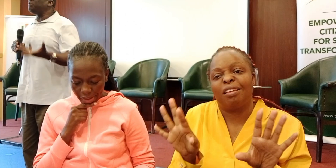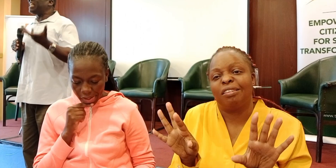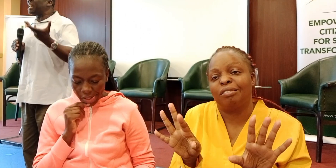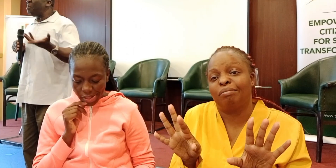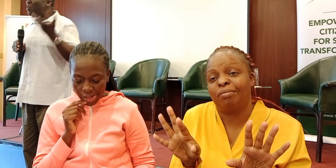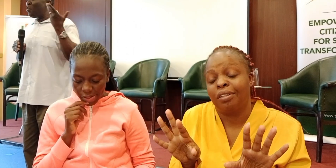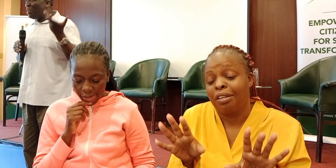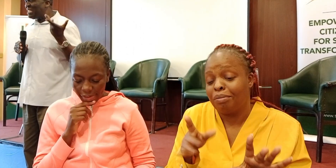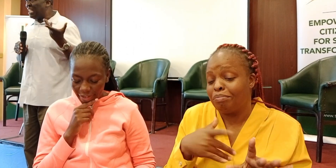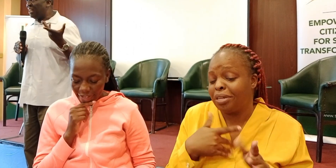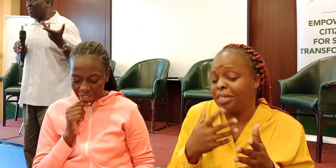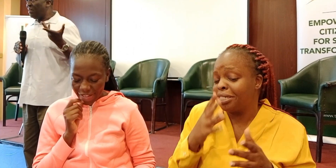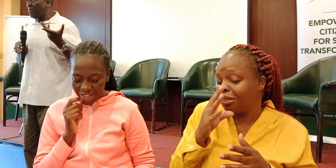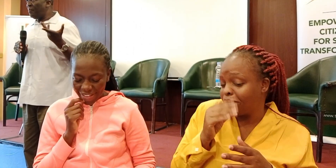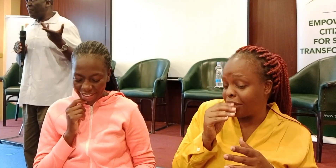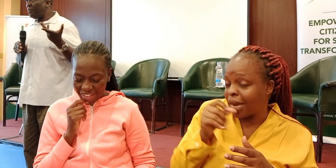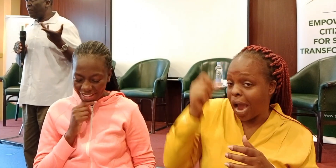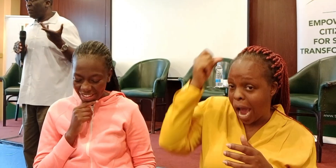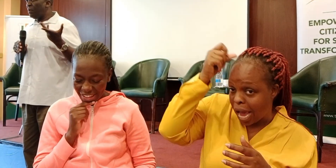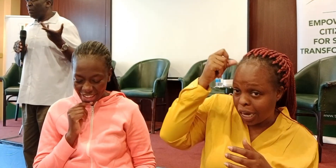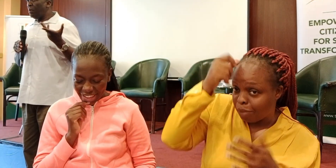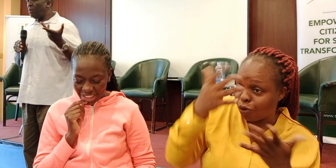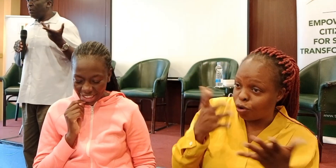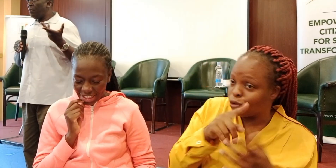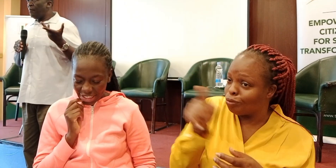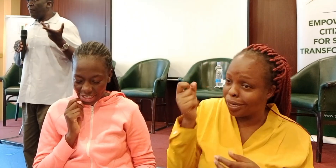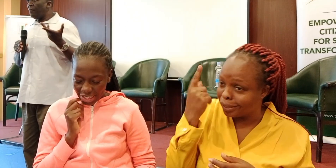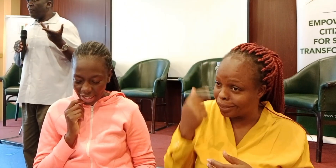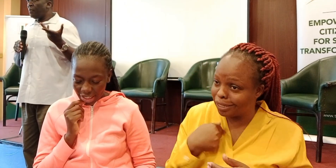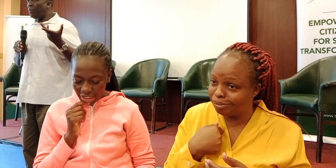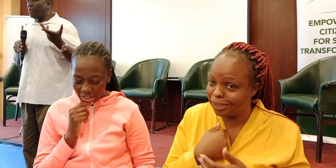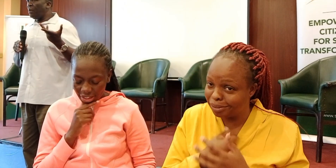Jamani, nazungumza Kiarabu ama mwanisikia?